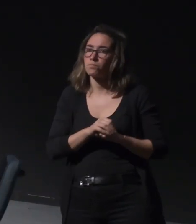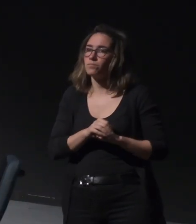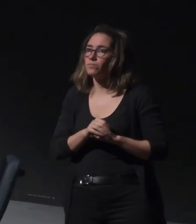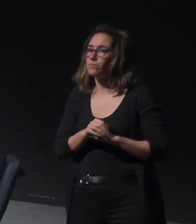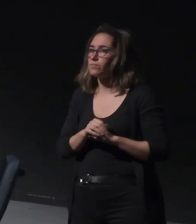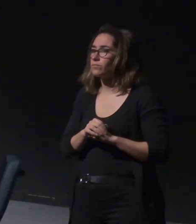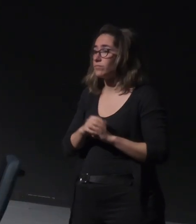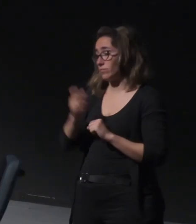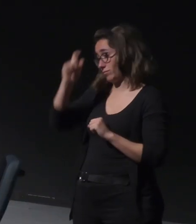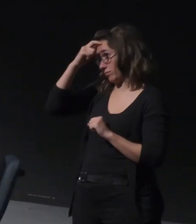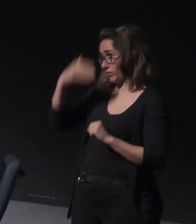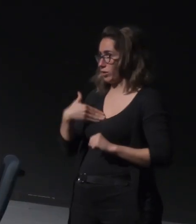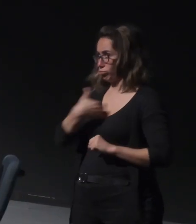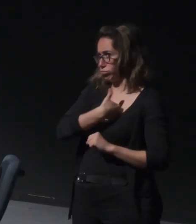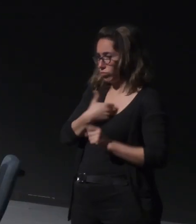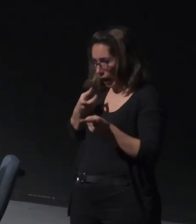Rambo,